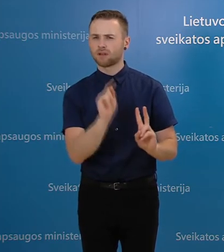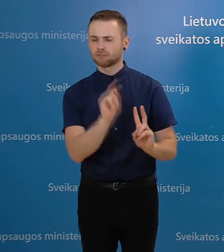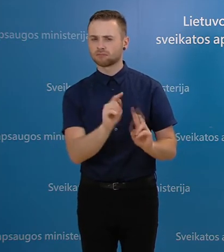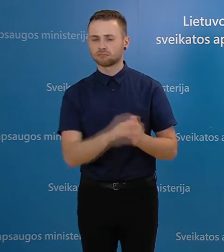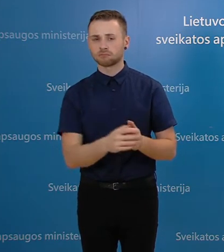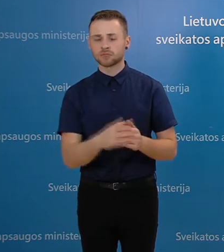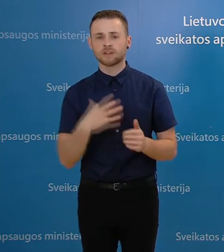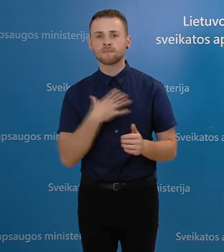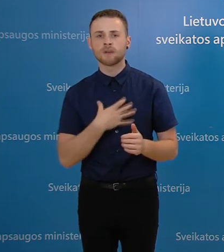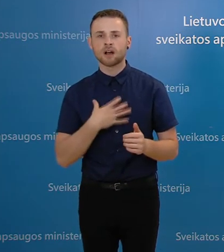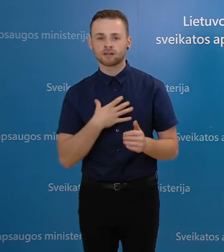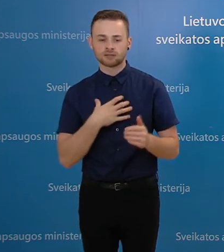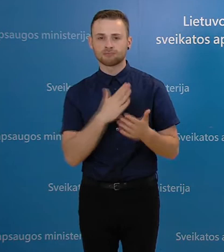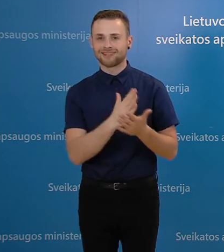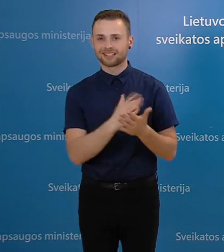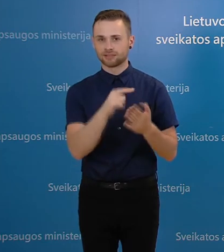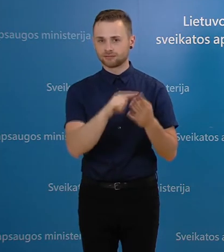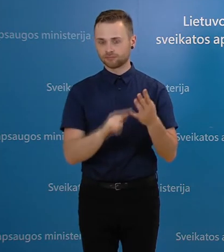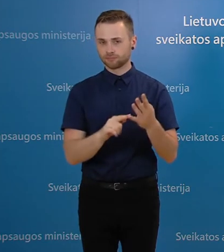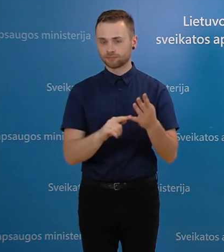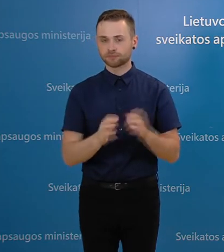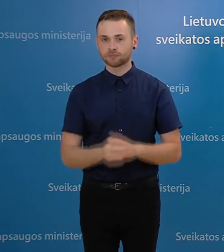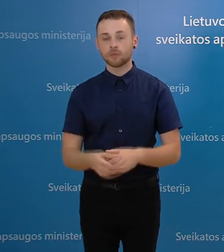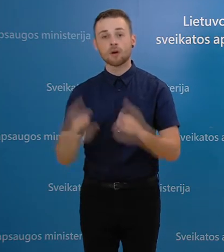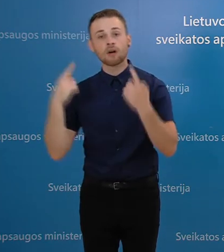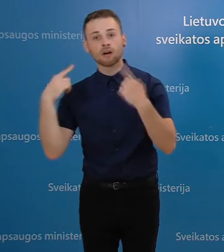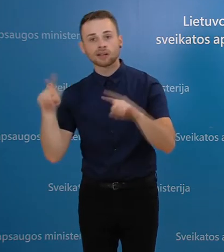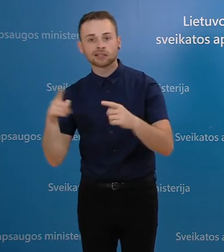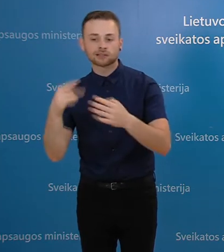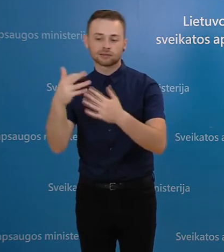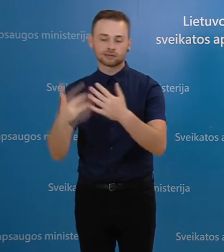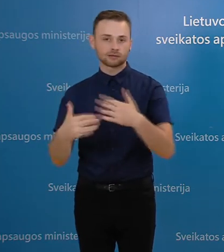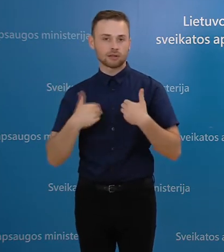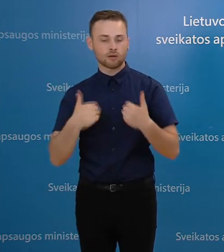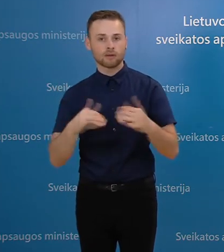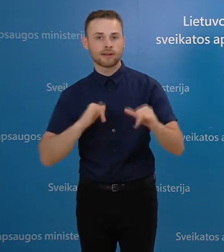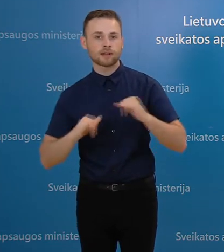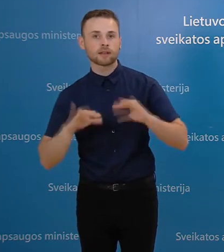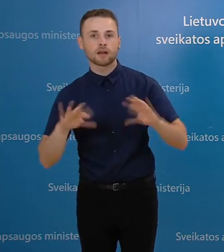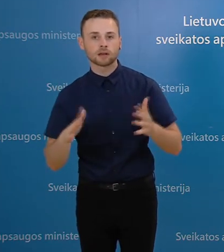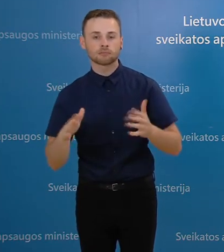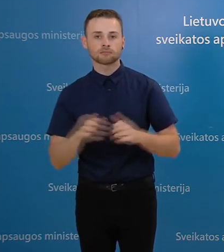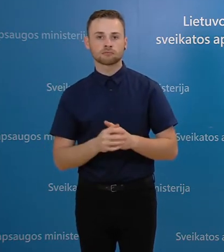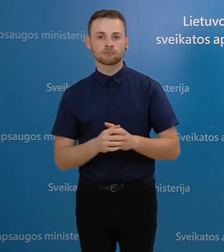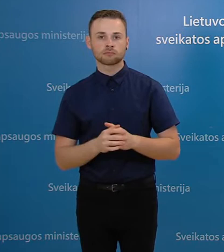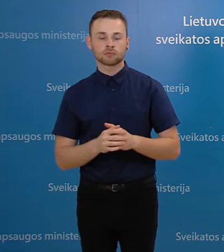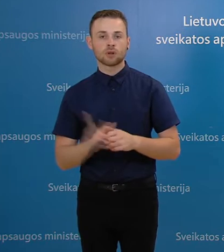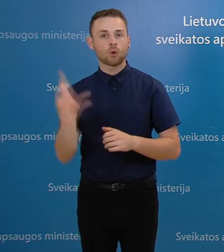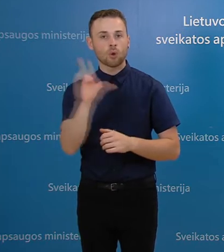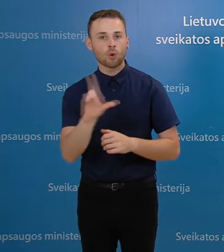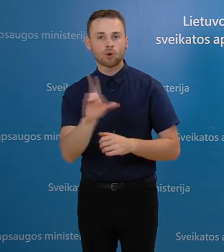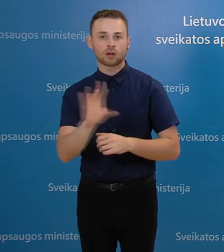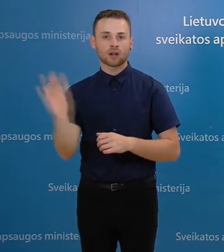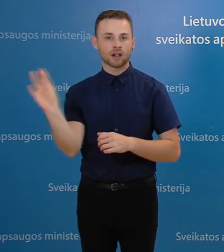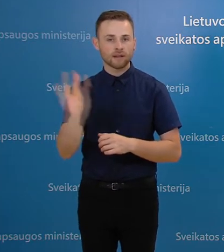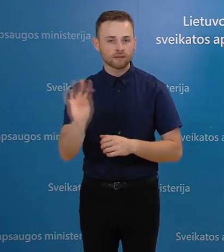tokie reikalavimai, visa kita. Rekomendacijos, kaip reikėtų elgtis viešo maitinimo įstaigose,